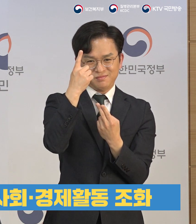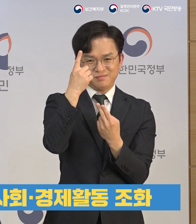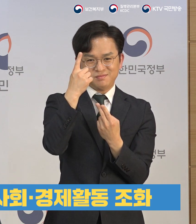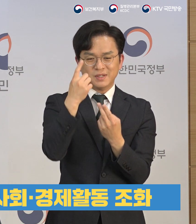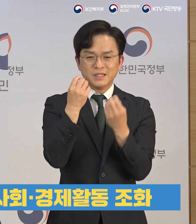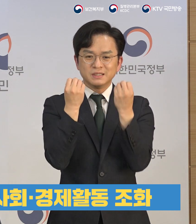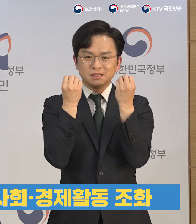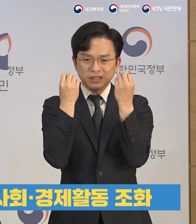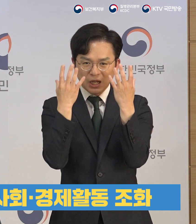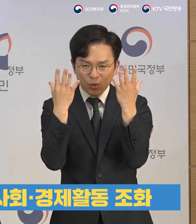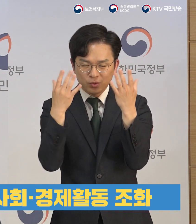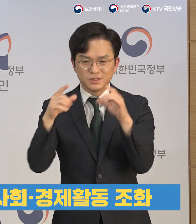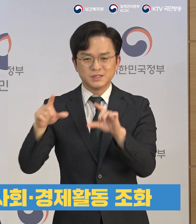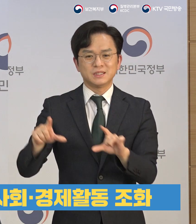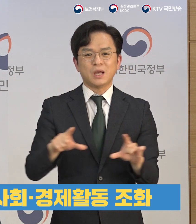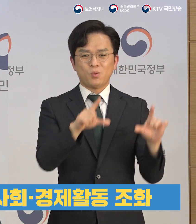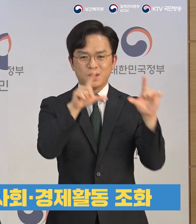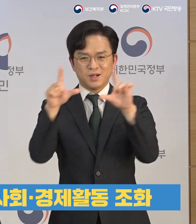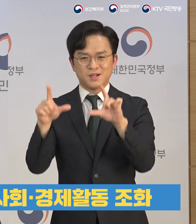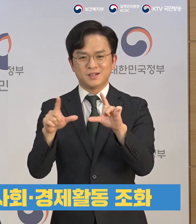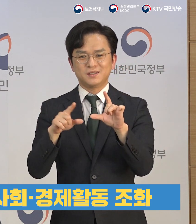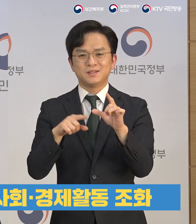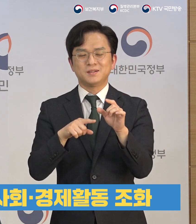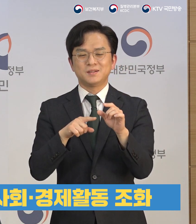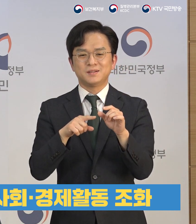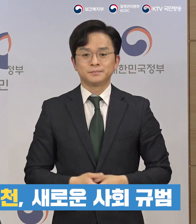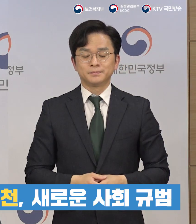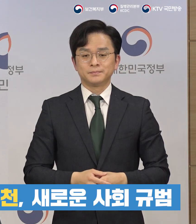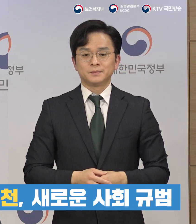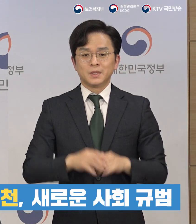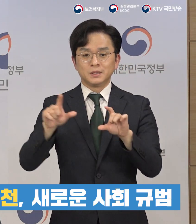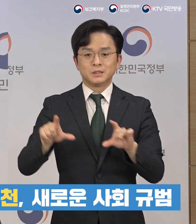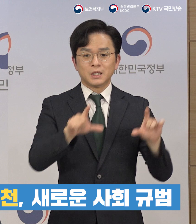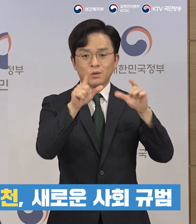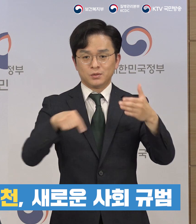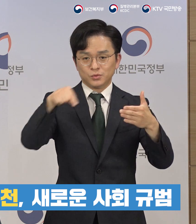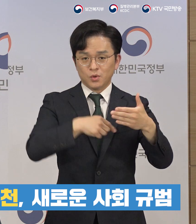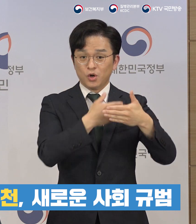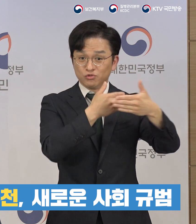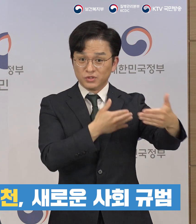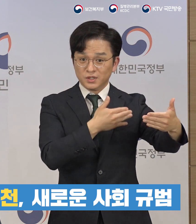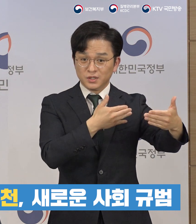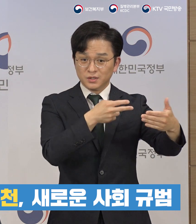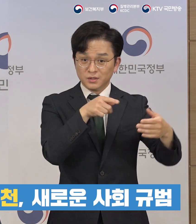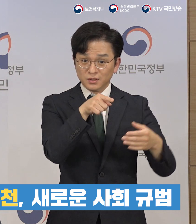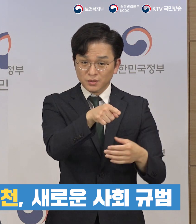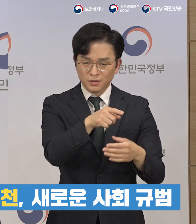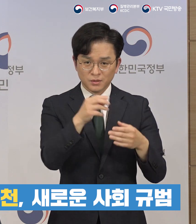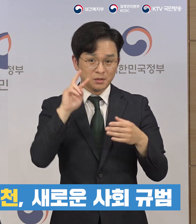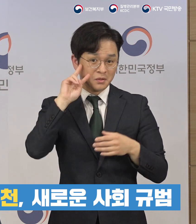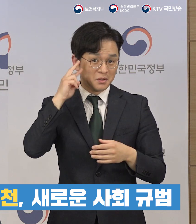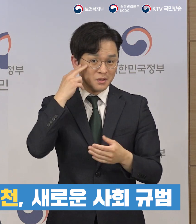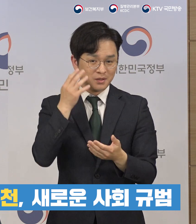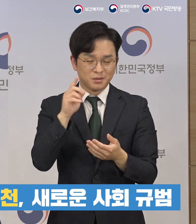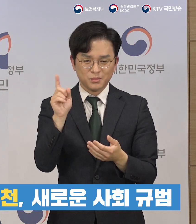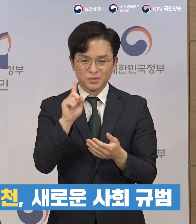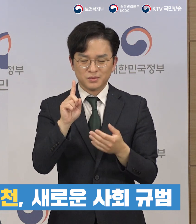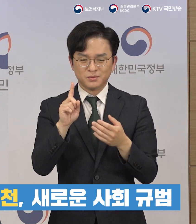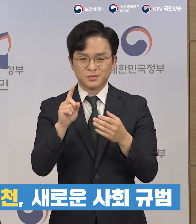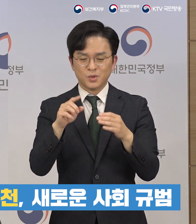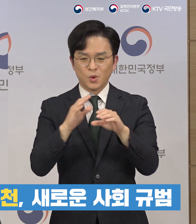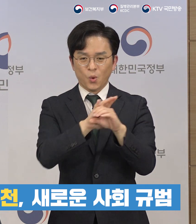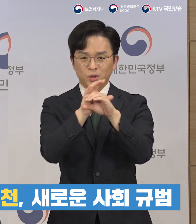있는 균형점을 찾아 가는 새로운 일상입니다 생활 속 그리 주기로 의 진화는 구나 192 전에